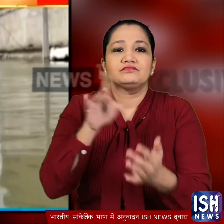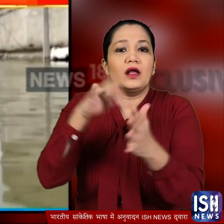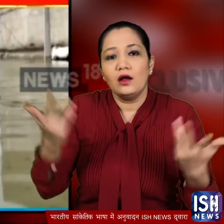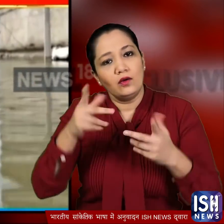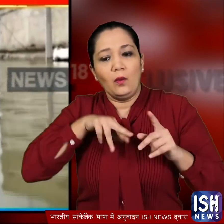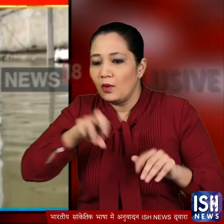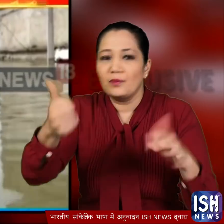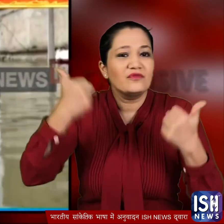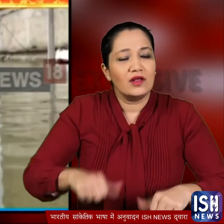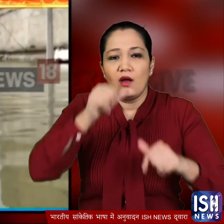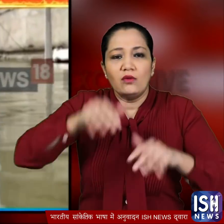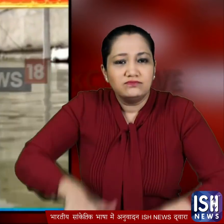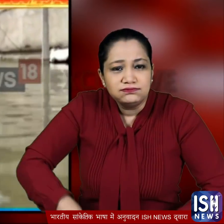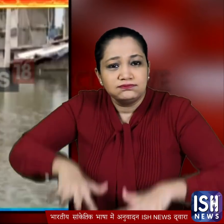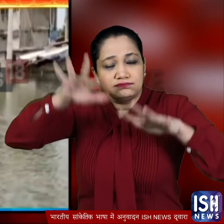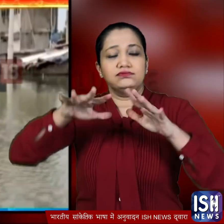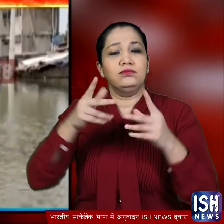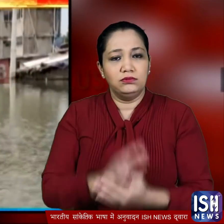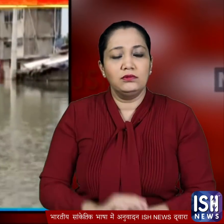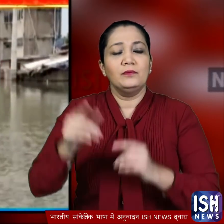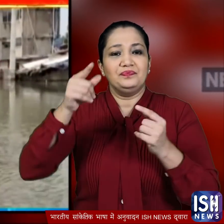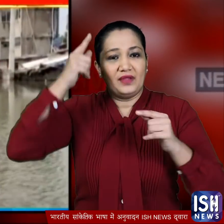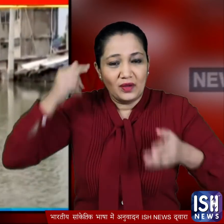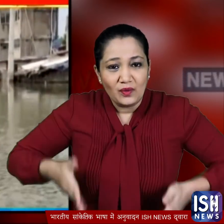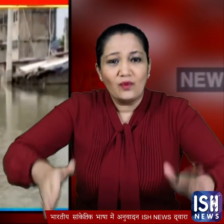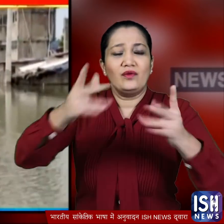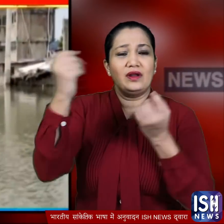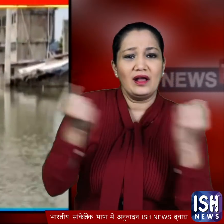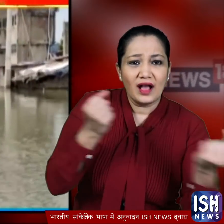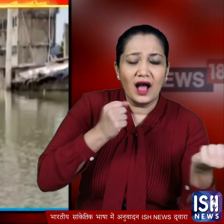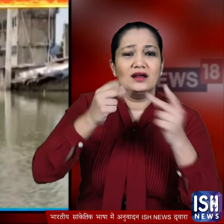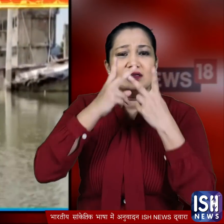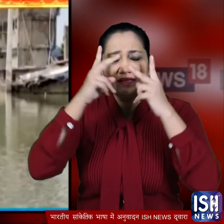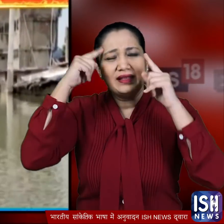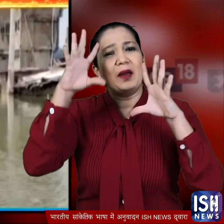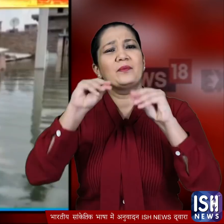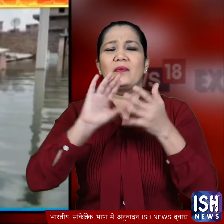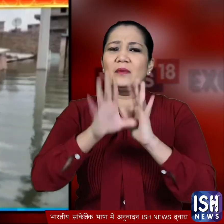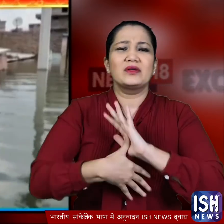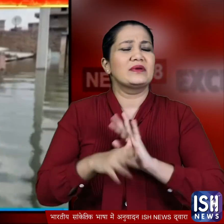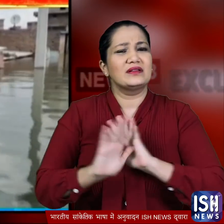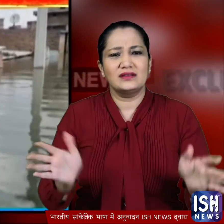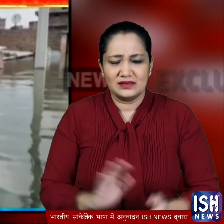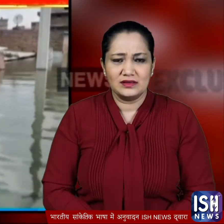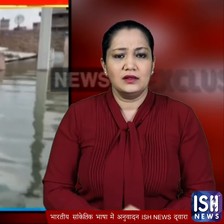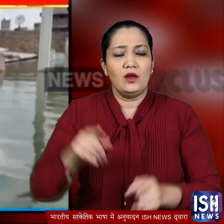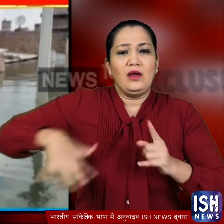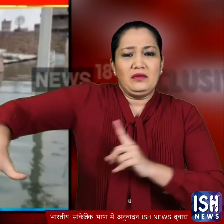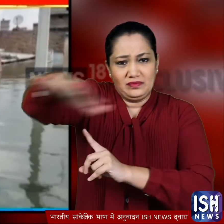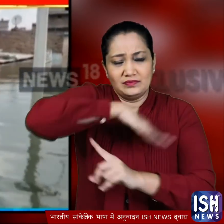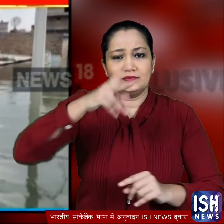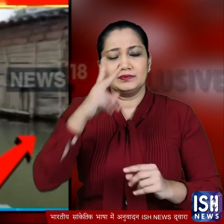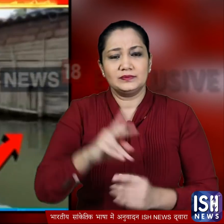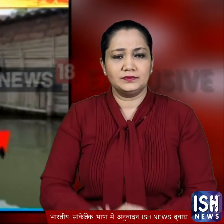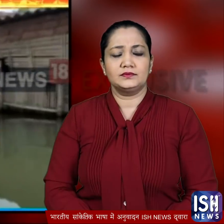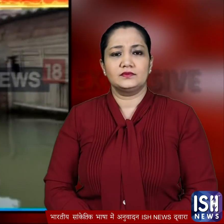क्योंकि उन इलाकों में पानी इतना ज्यादा भर चुका है कि सड़कों और उन पर चलने वाली गाड़ियों के बारे में सोचना ही बेमानी होगा। वहां के एक इलाके से जो तस्वीरें सामने